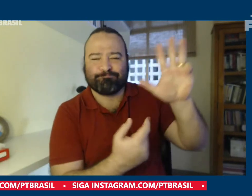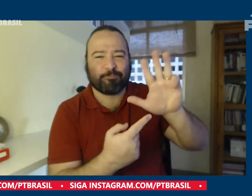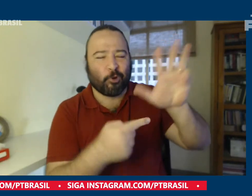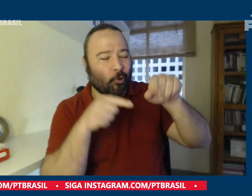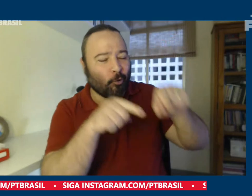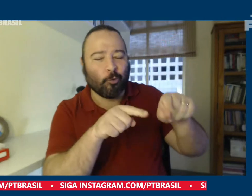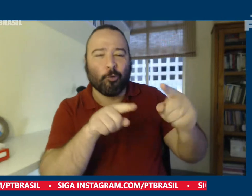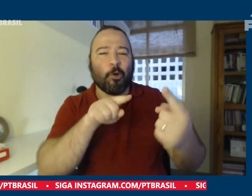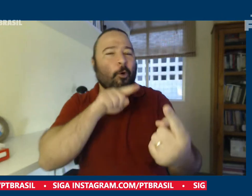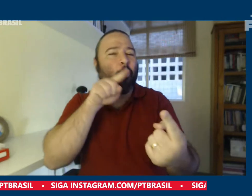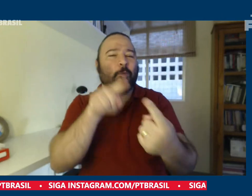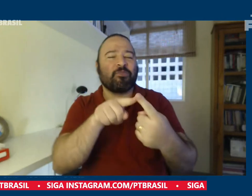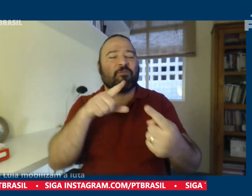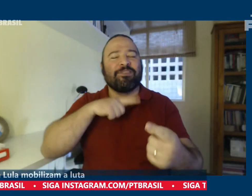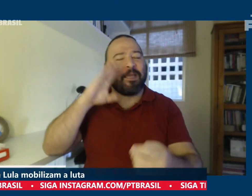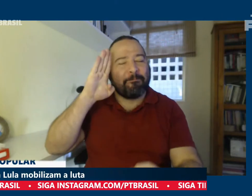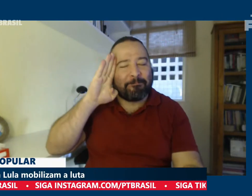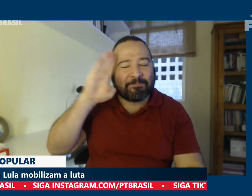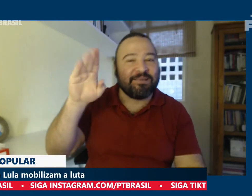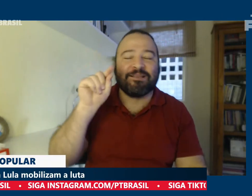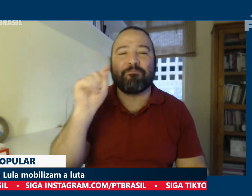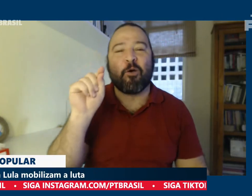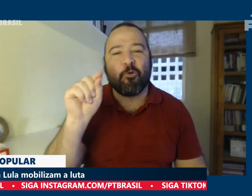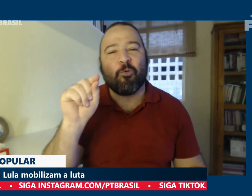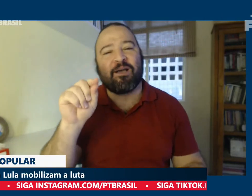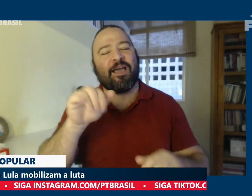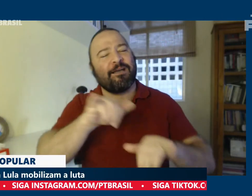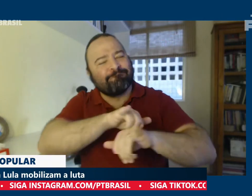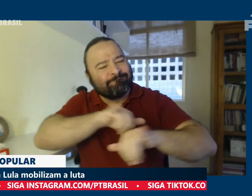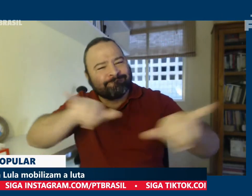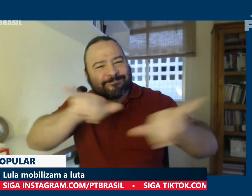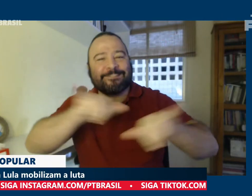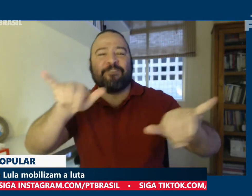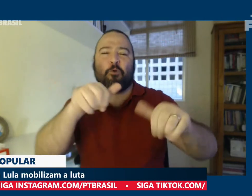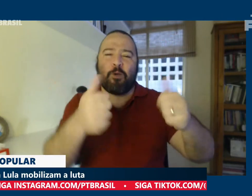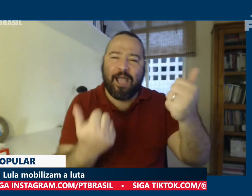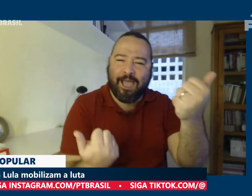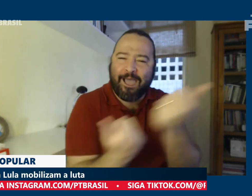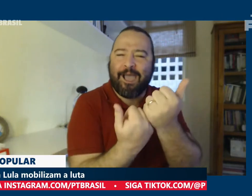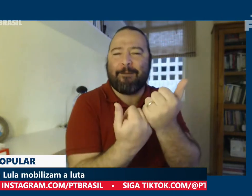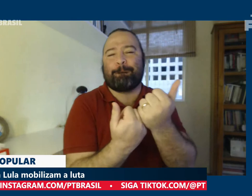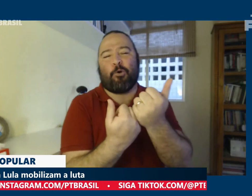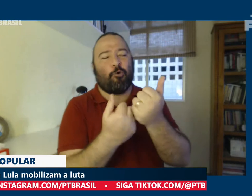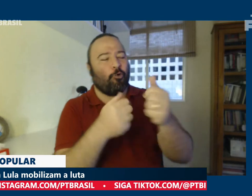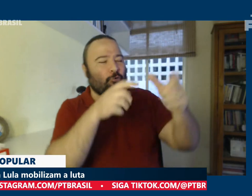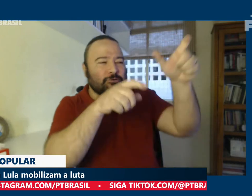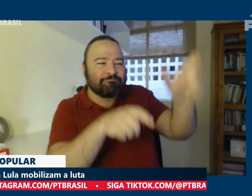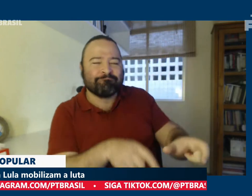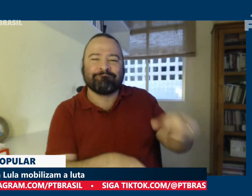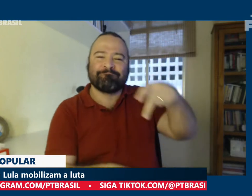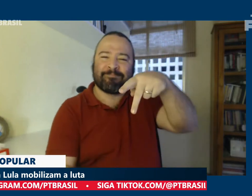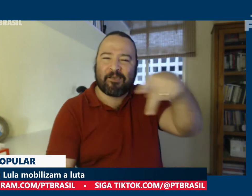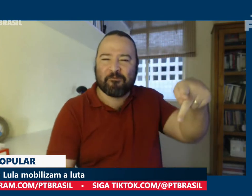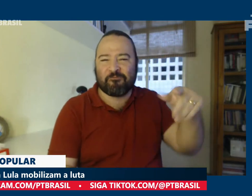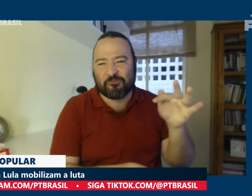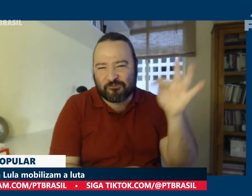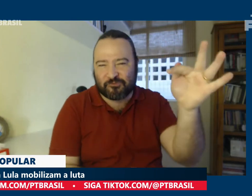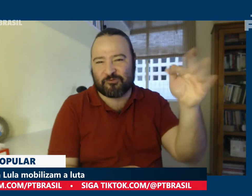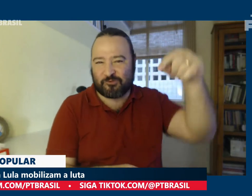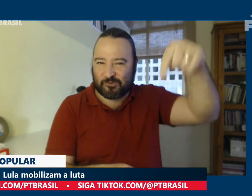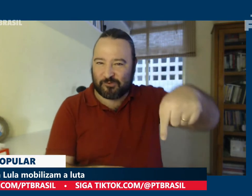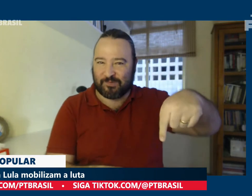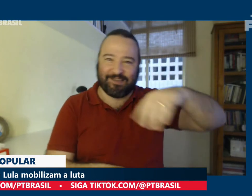Nosso comitê de surdes em apoio ao presidente Lula tem por objetivo principal a divulgação e o